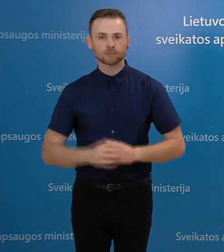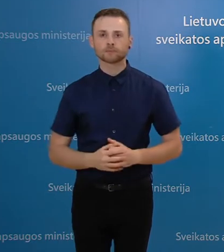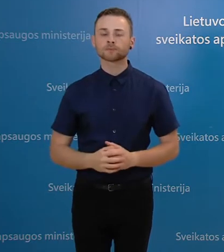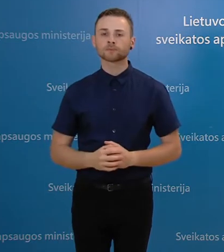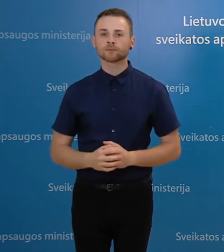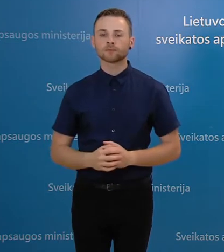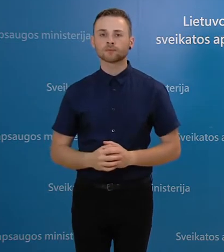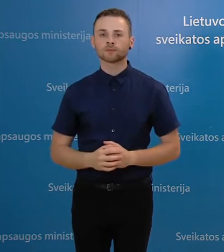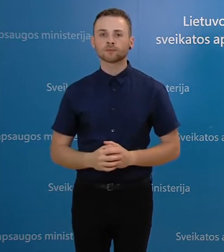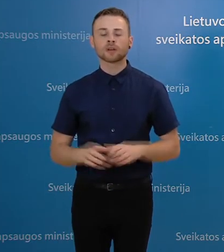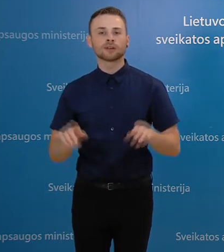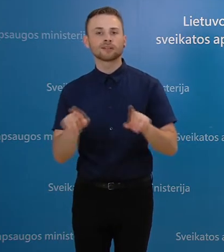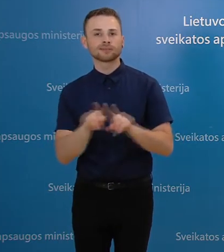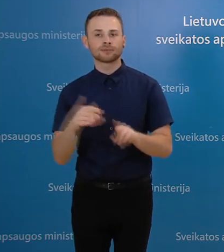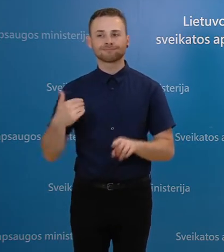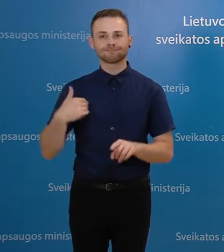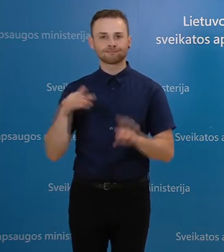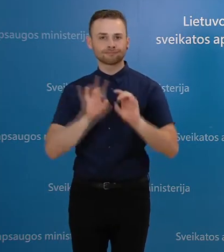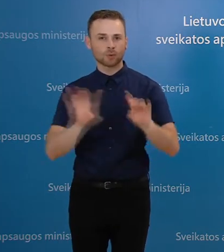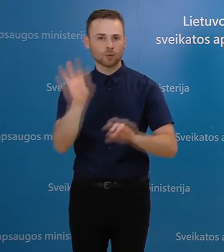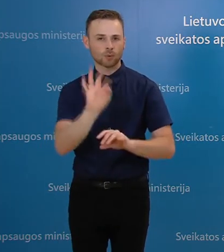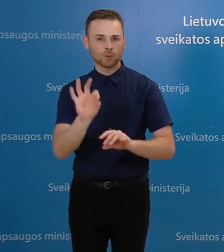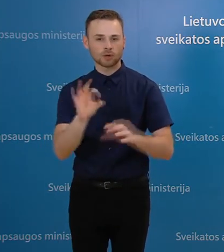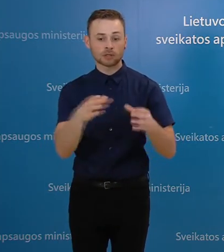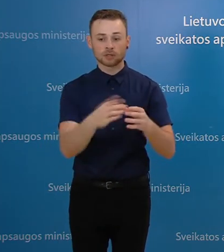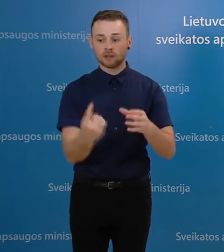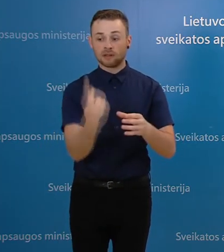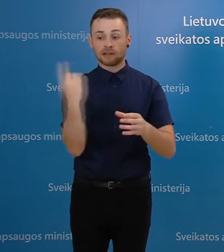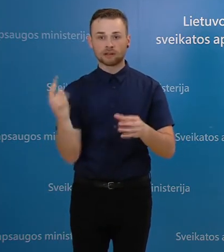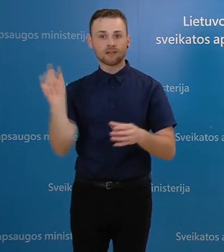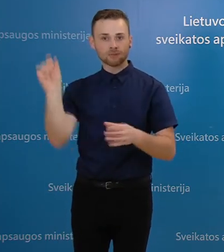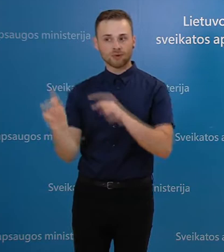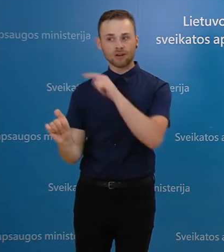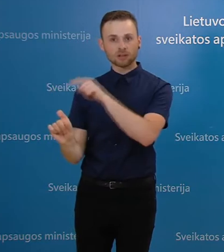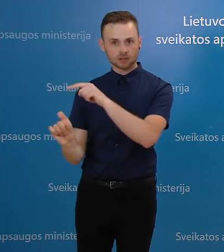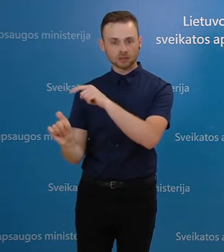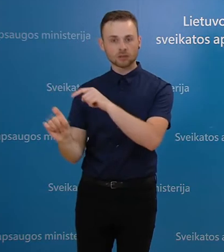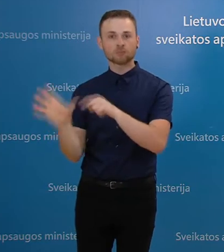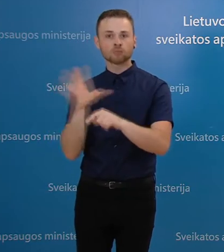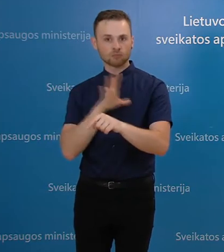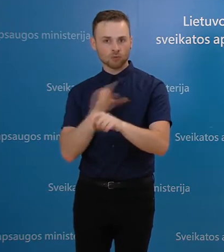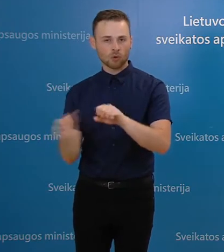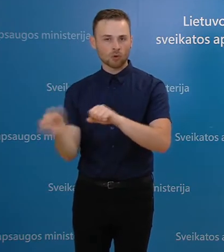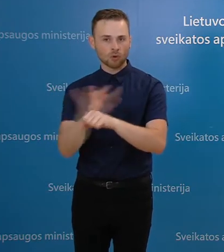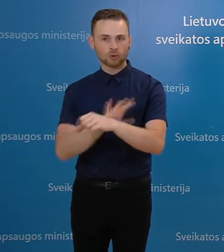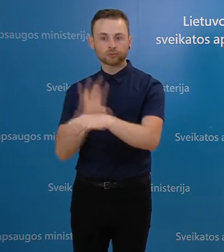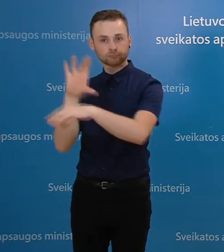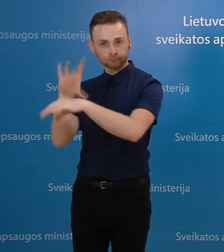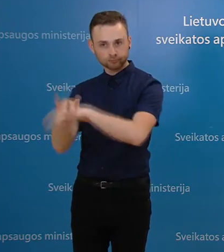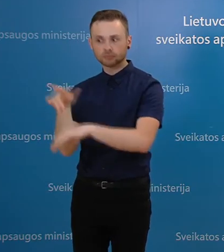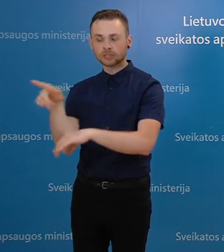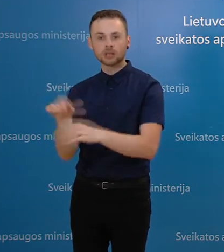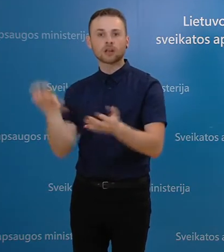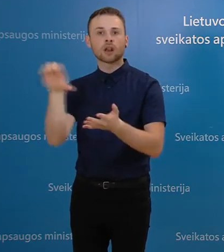pastebėti tai, kad vienas asmuo, kuriam buvo nustatyta COVID-19 19 infekcija,